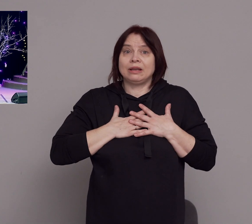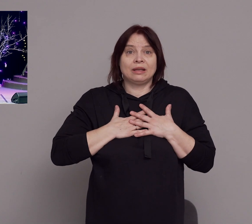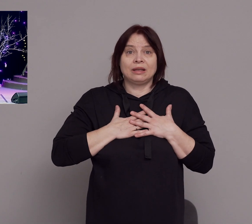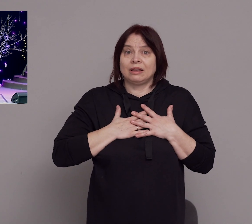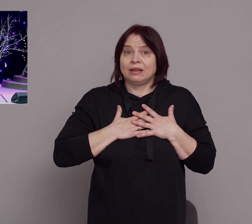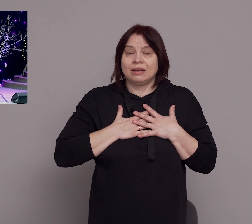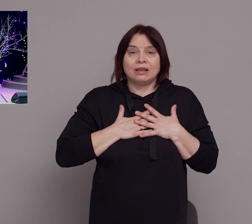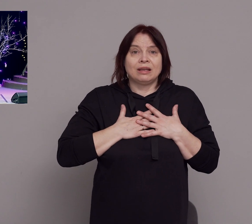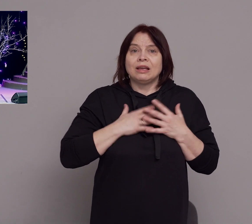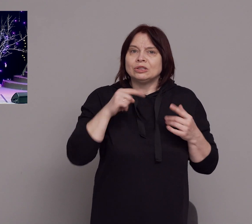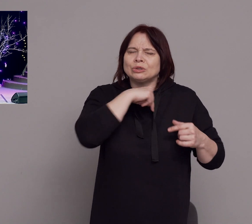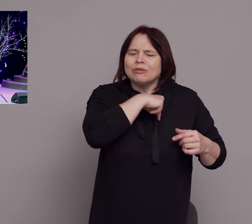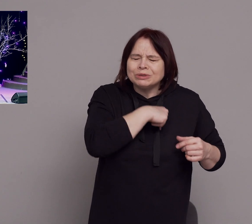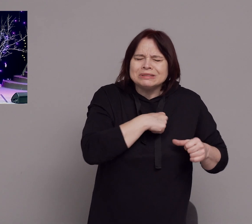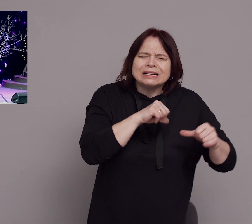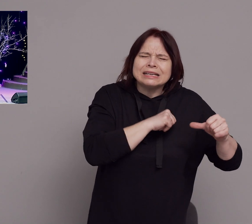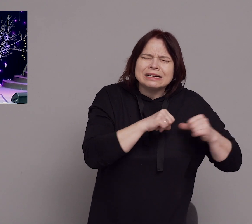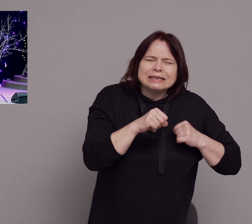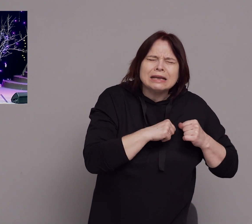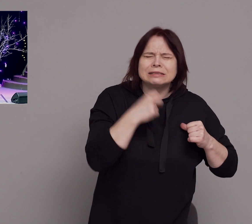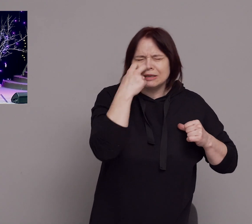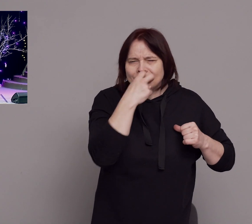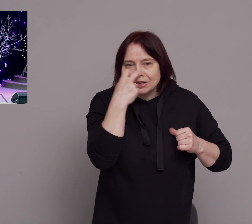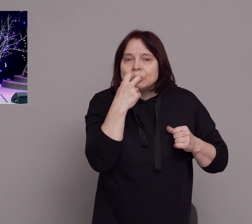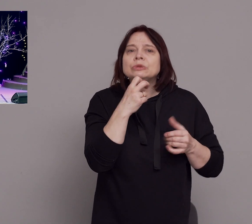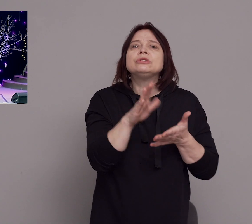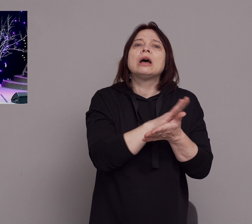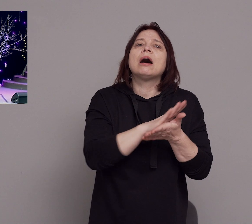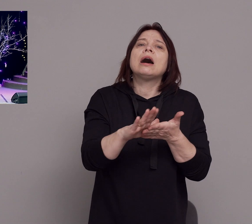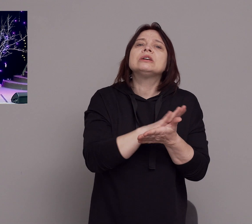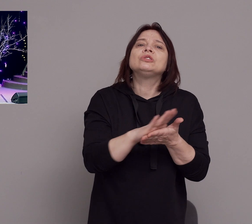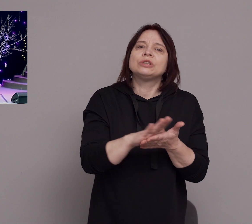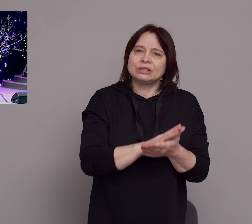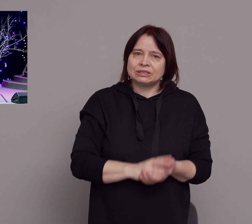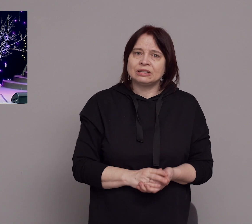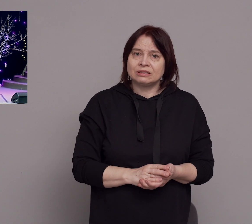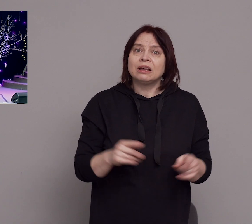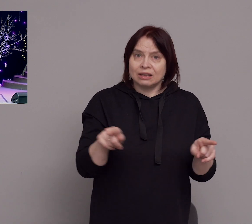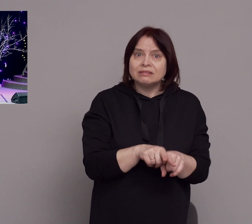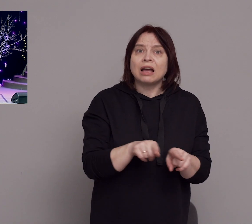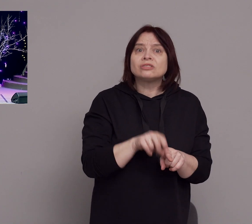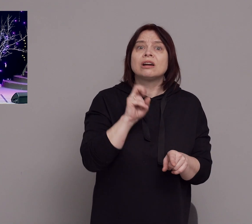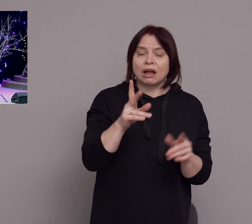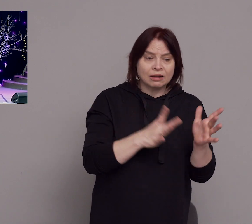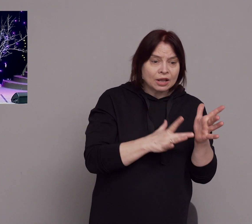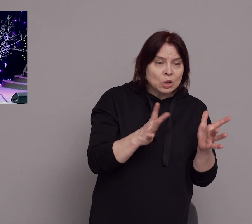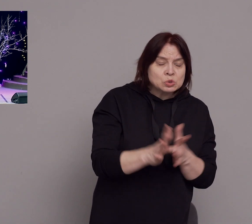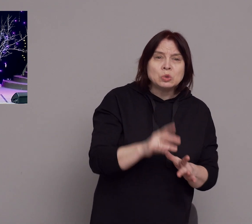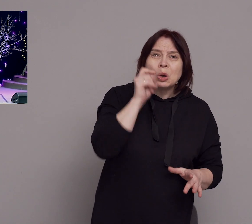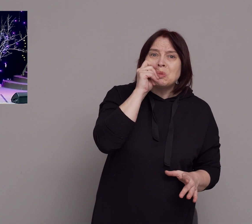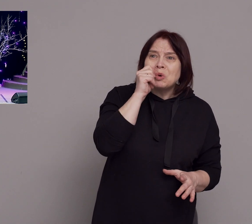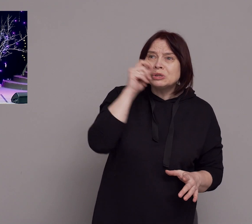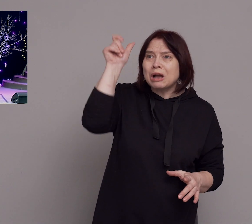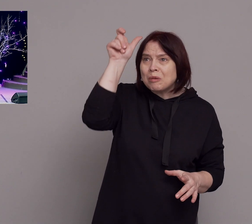послужить. И следующее применение — это... Следующий способ применить это — это означает, что когда Иисус омыл ноги, Он сказал, что